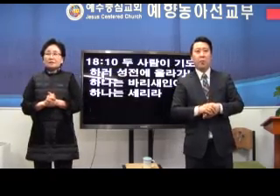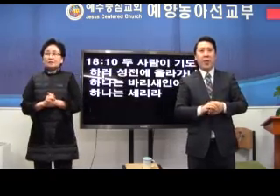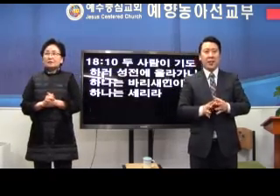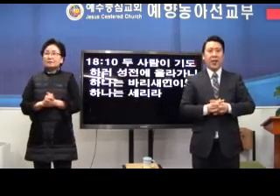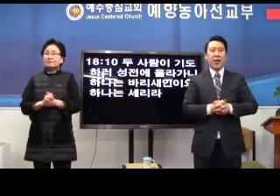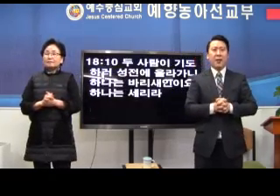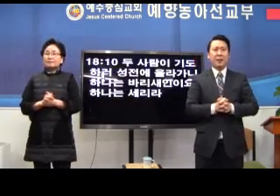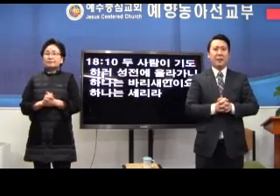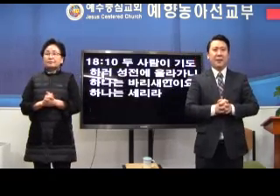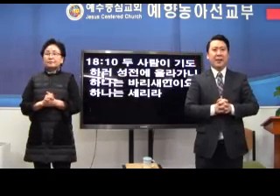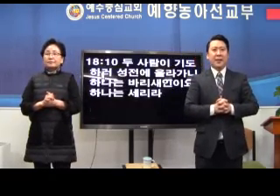18장